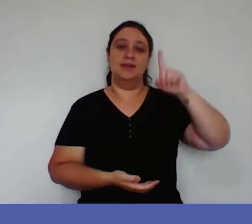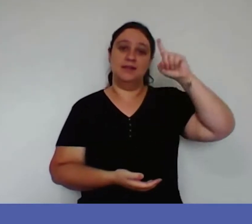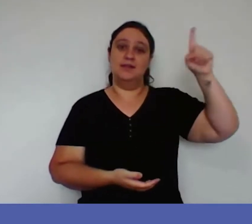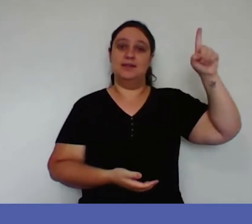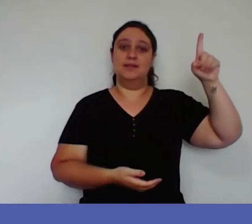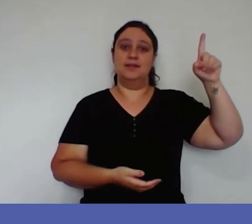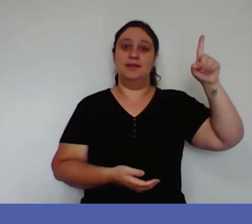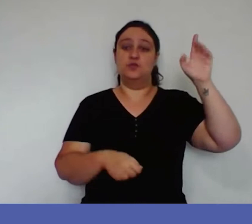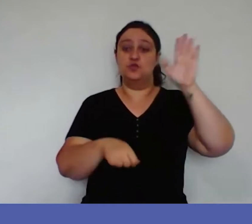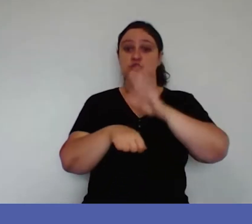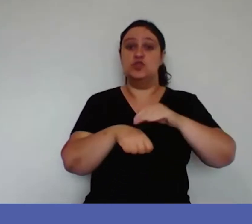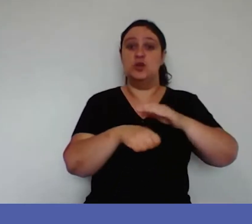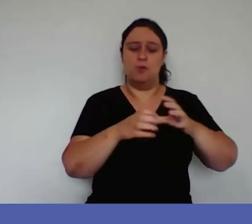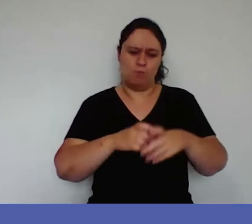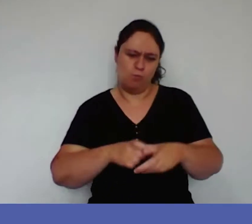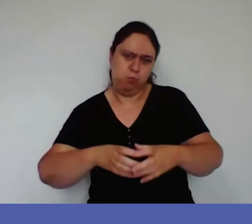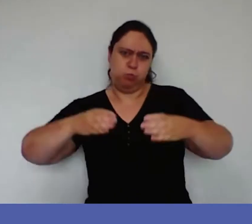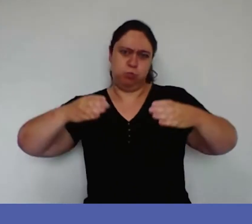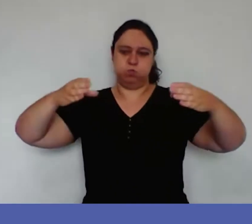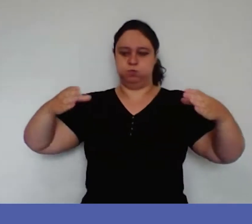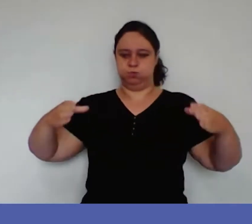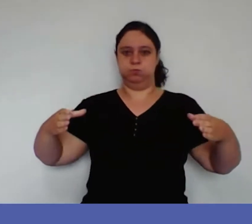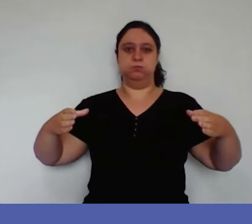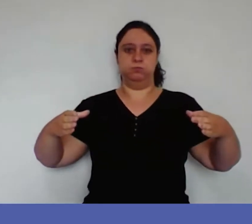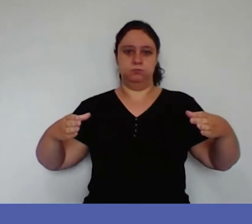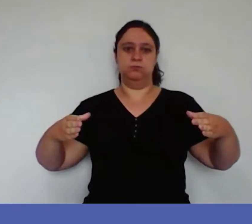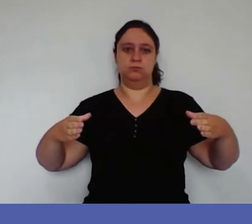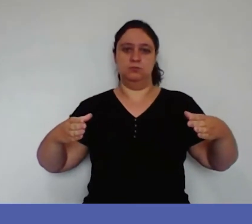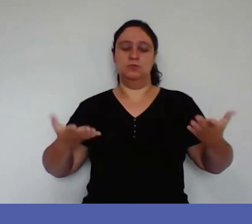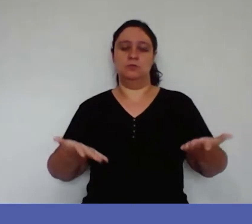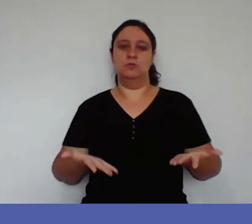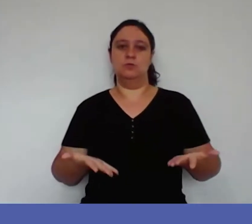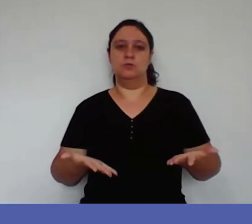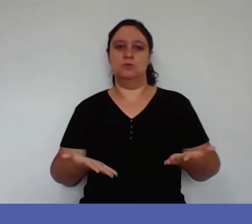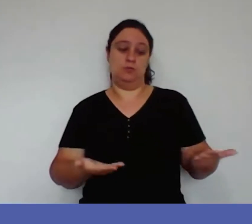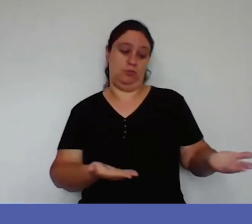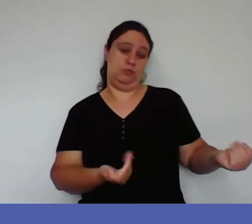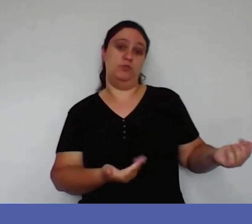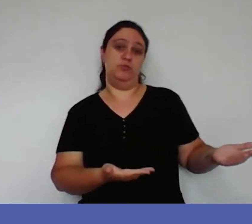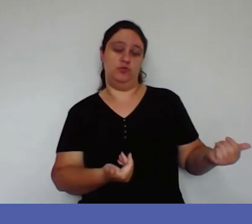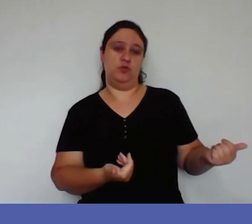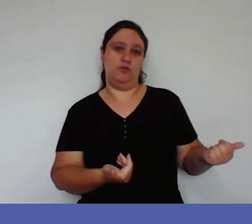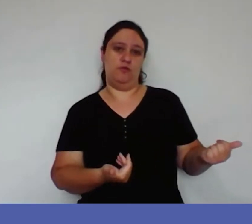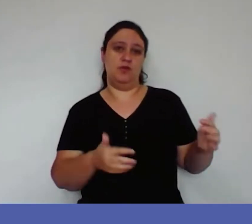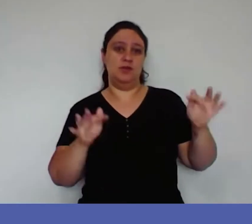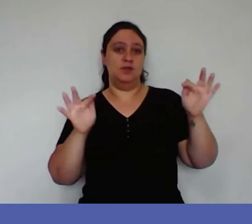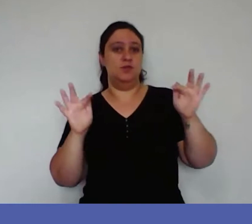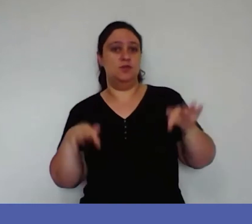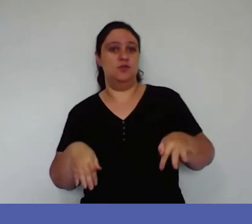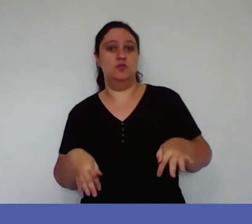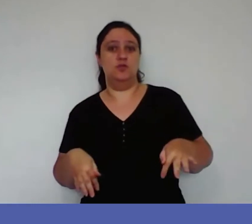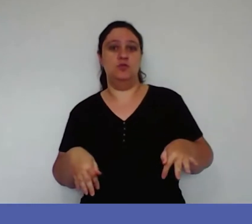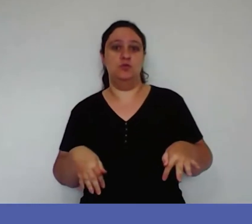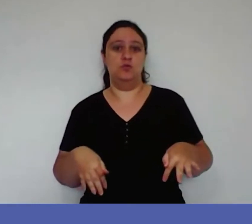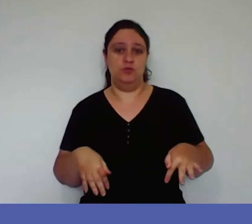muito grande de jovens que no final dessa era deveria estar totalmente